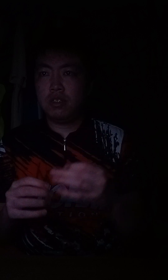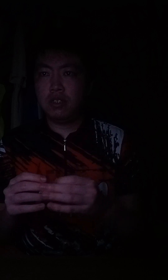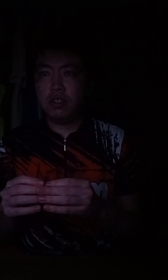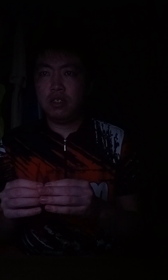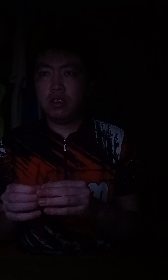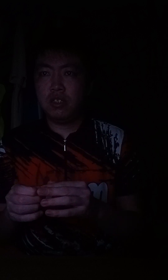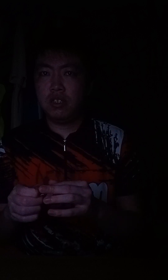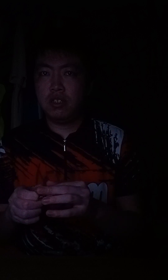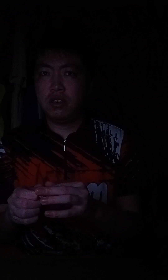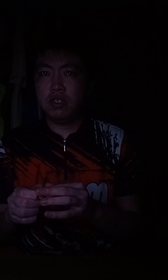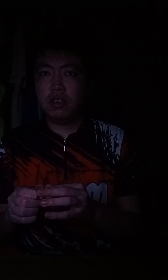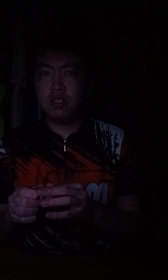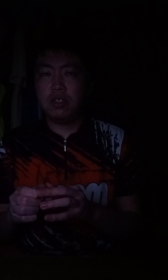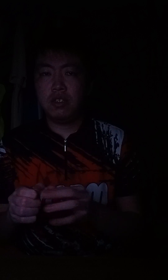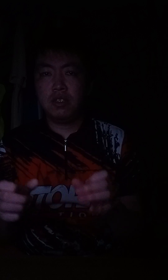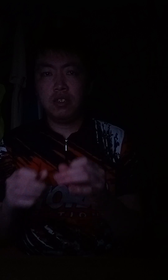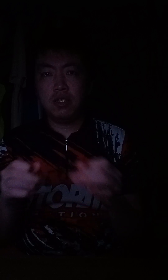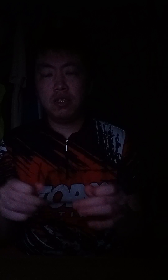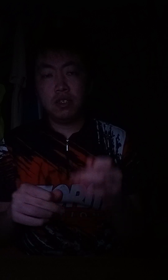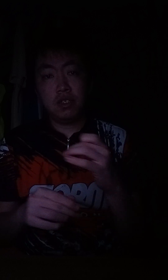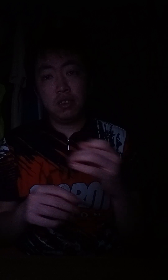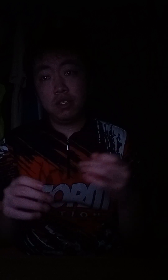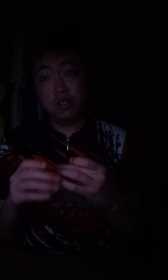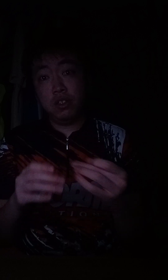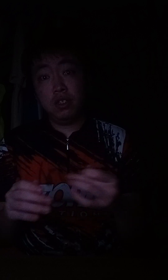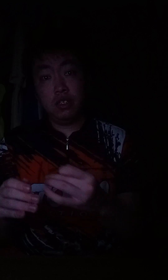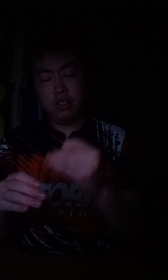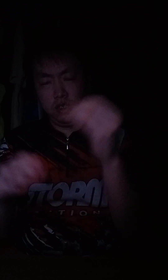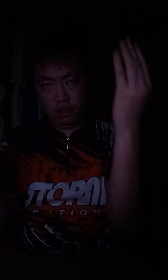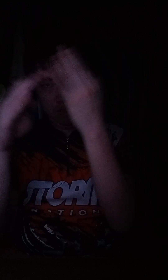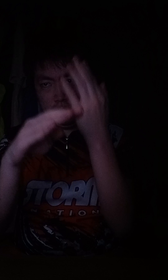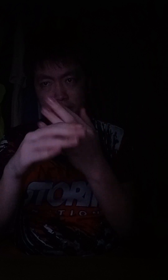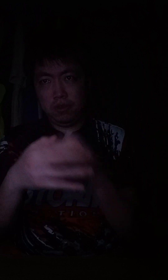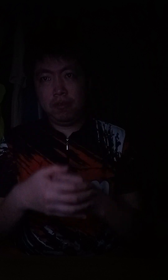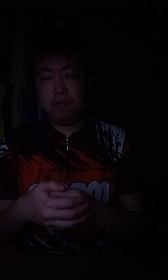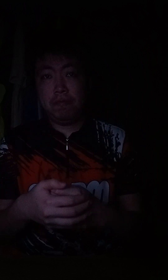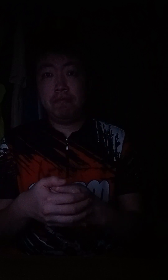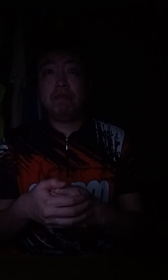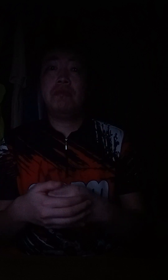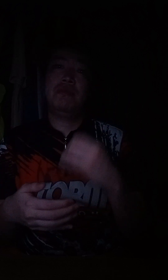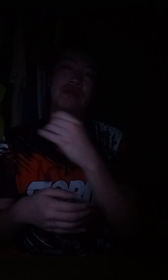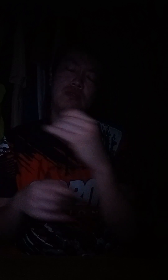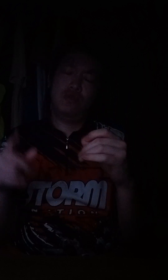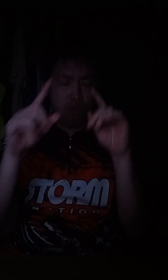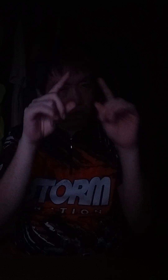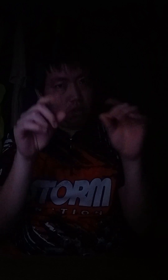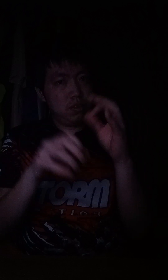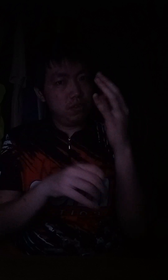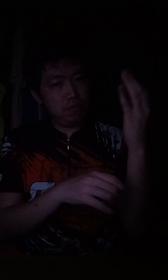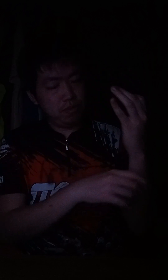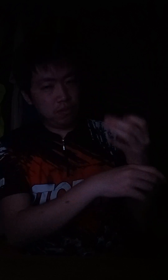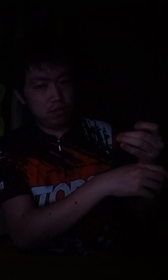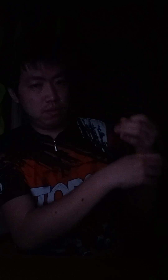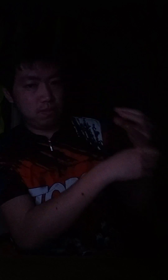보시는 것처럼 이곳은 화장실 칸 사이 공간이 모두 막혀 있습니다. 불법 촬영 예방을 위한 시설물입니다.